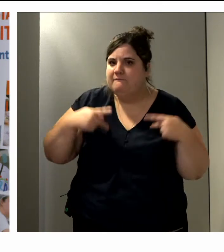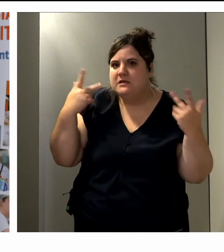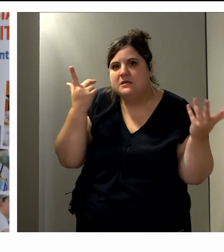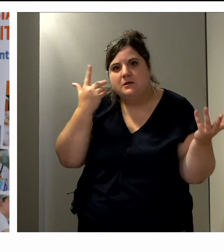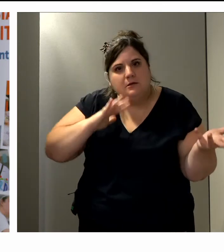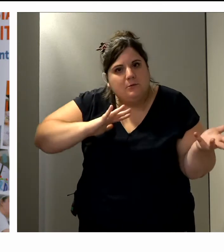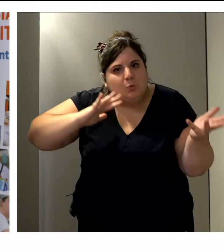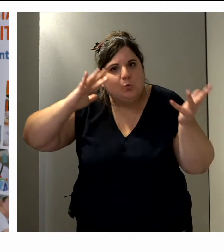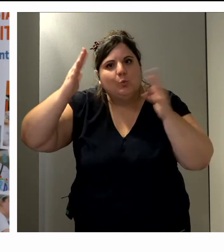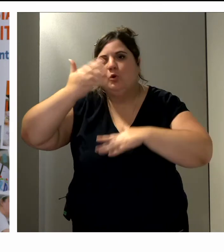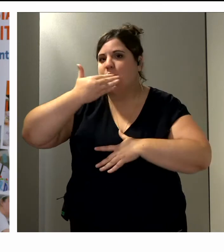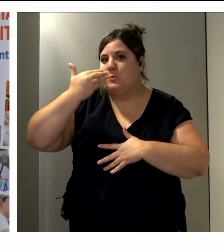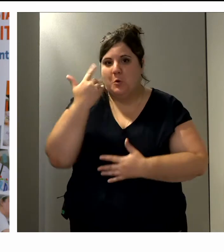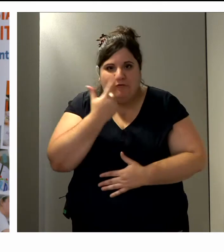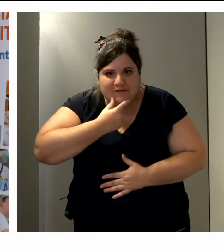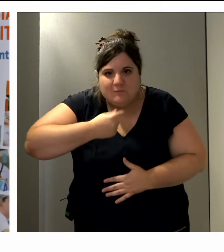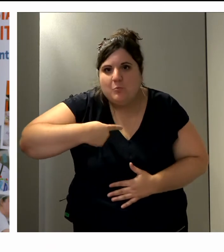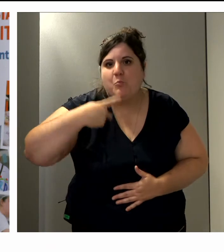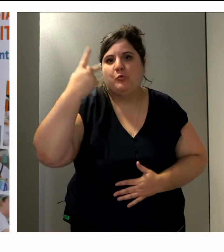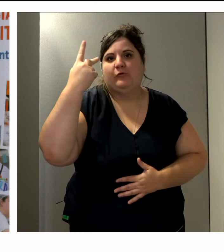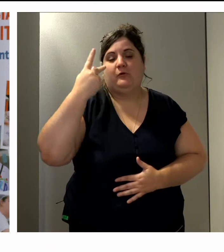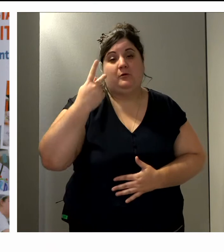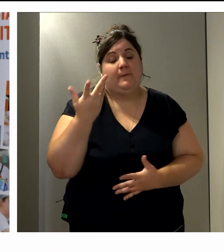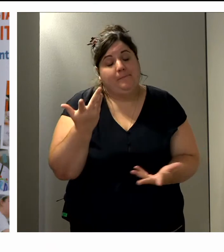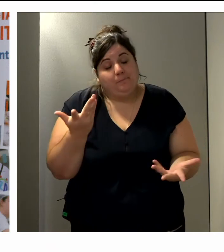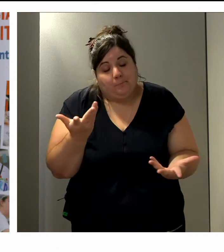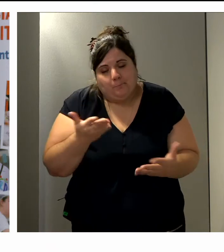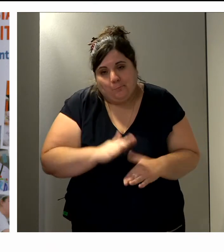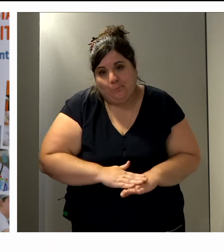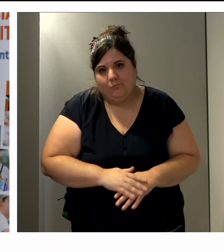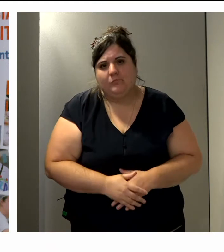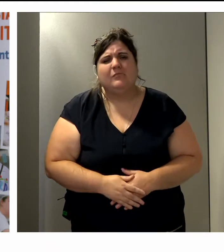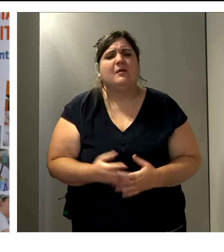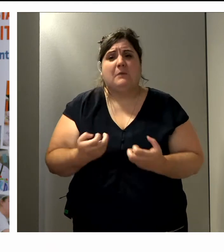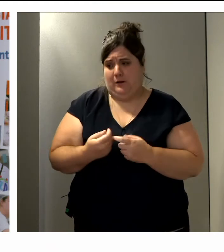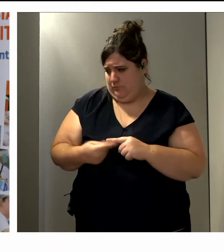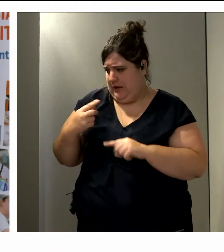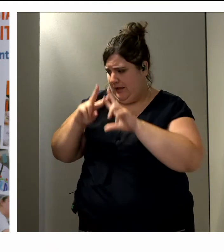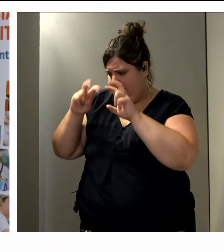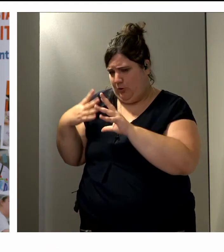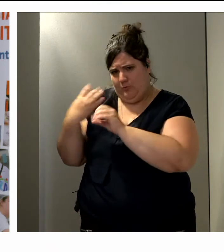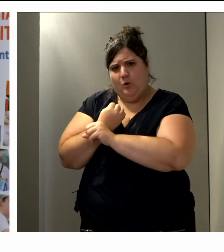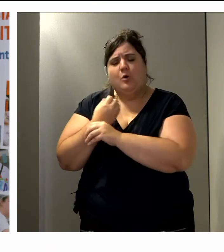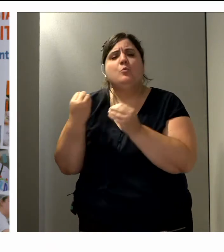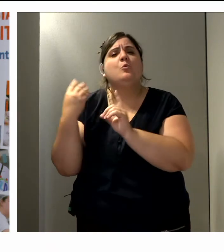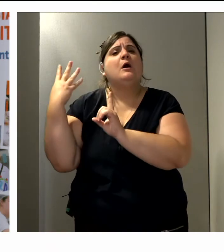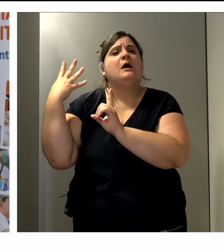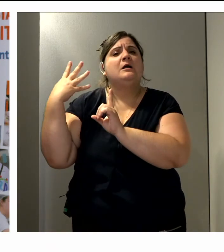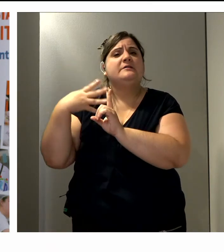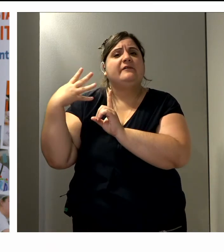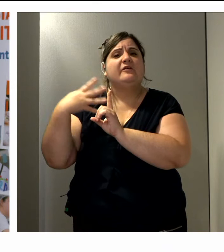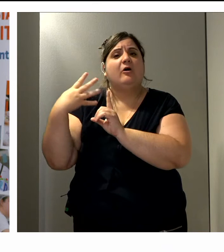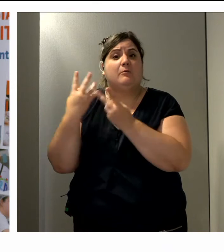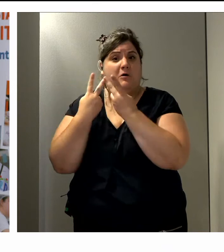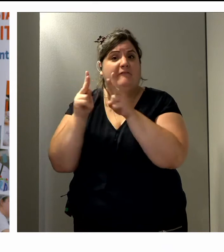plus facile. En fait, moi, mon dernier diplôme, je l'ai eu à la INSCHA, à Suresnes,